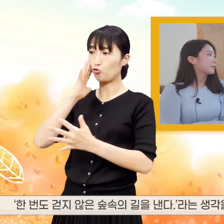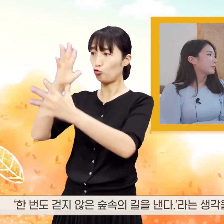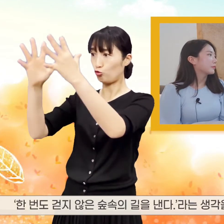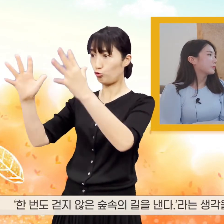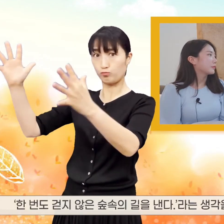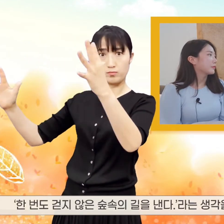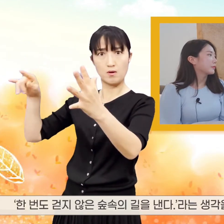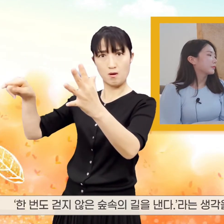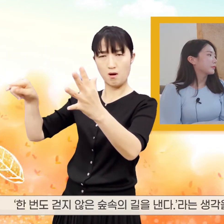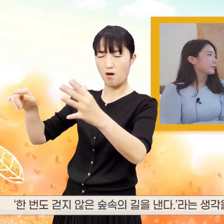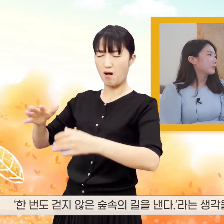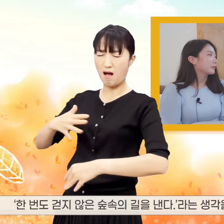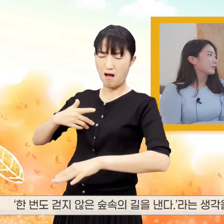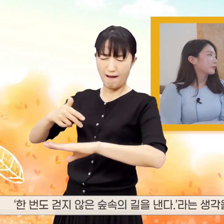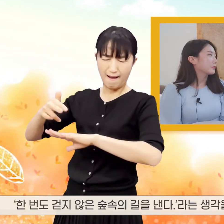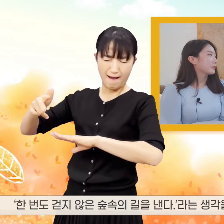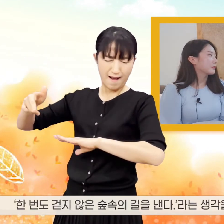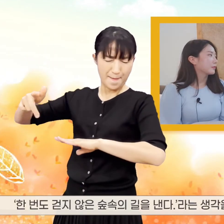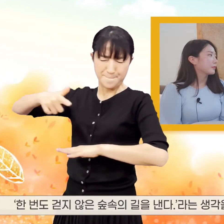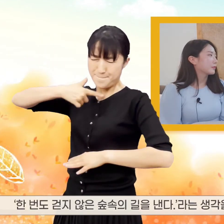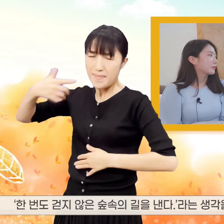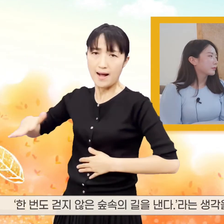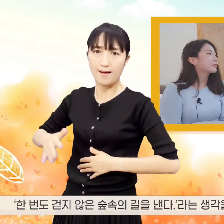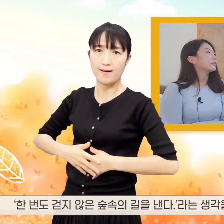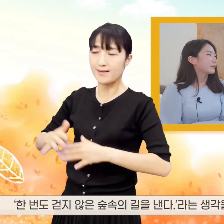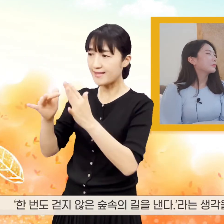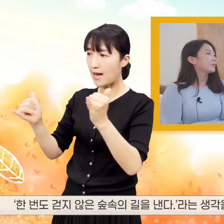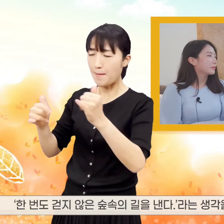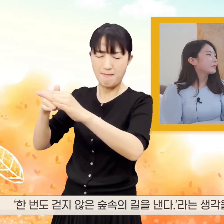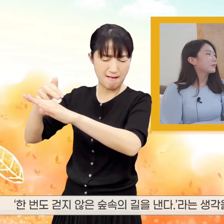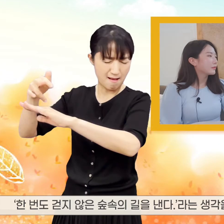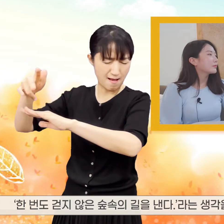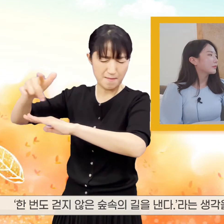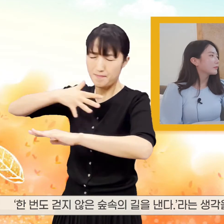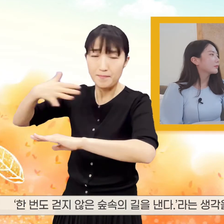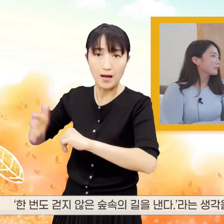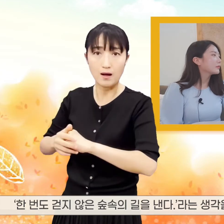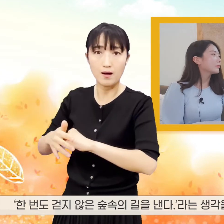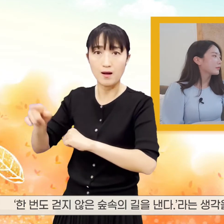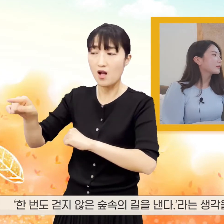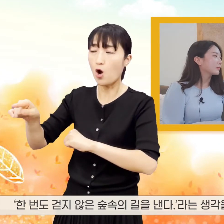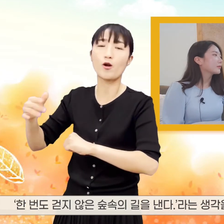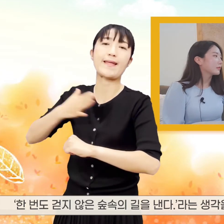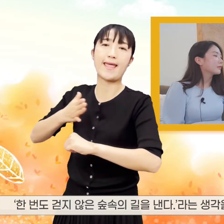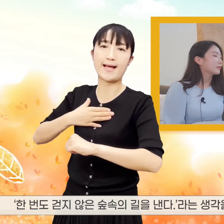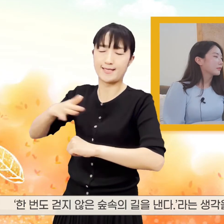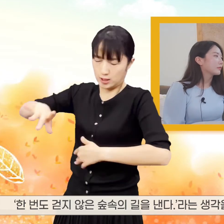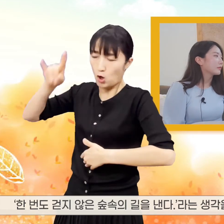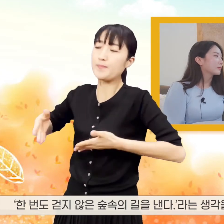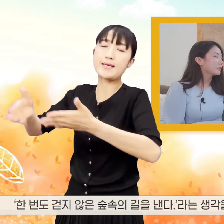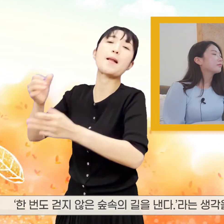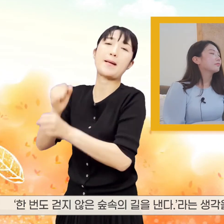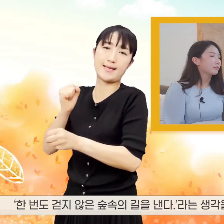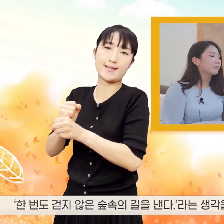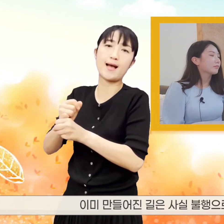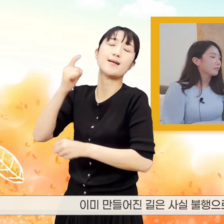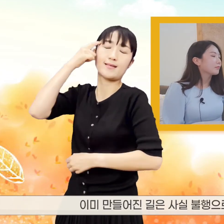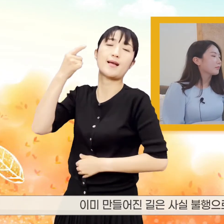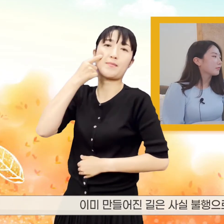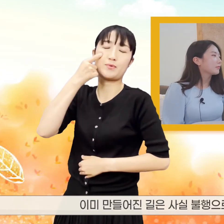한 번도 걷지 않은 그런 숲속의 길에 길을 낸다라는 생각을 가지시면 적절할 것